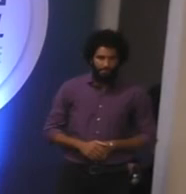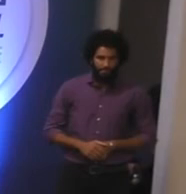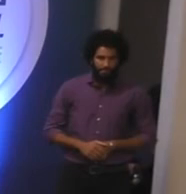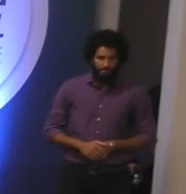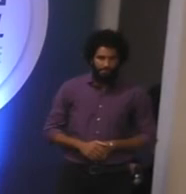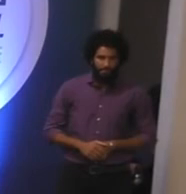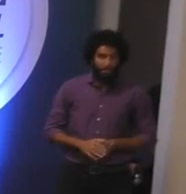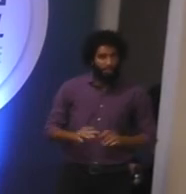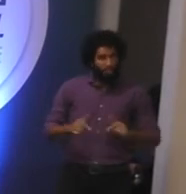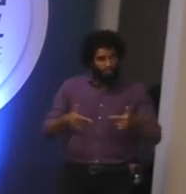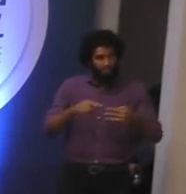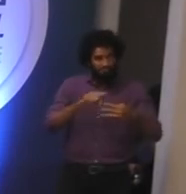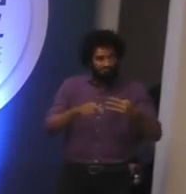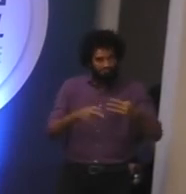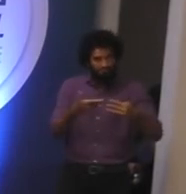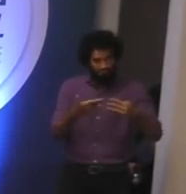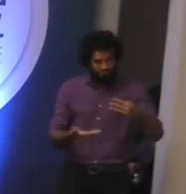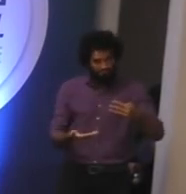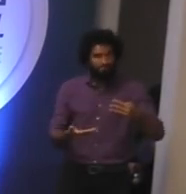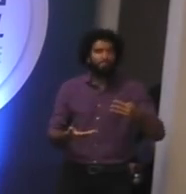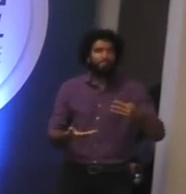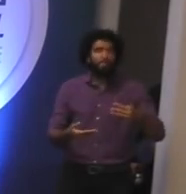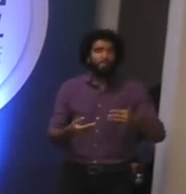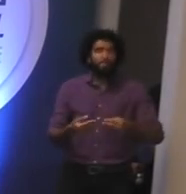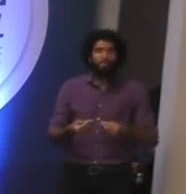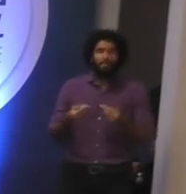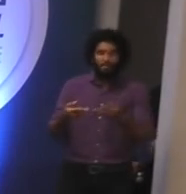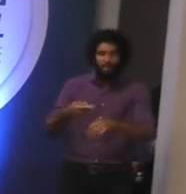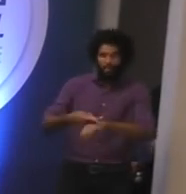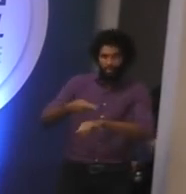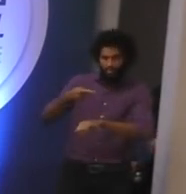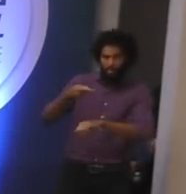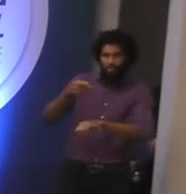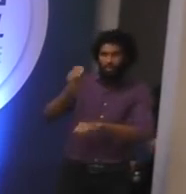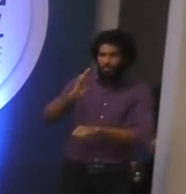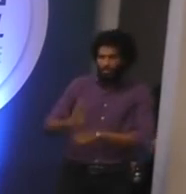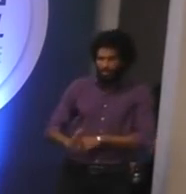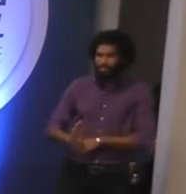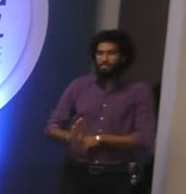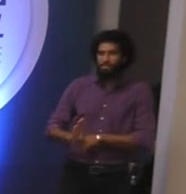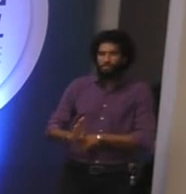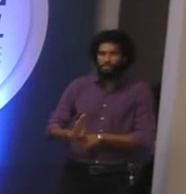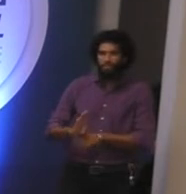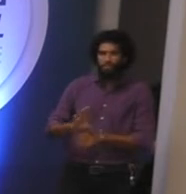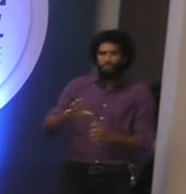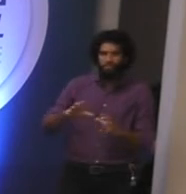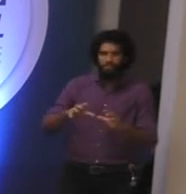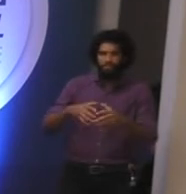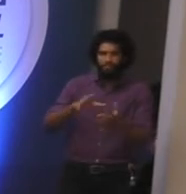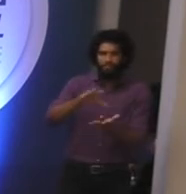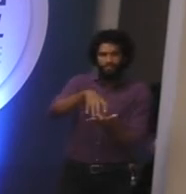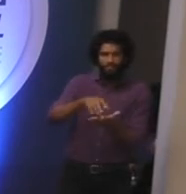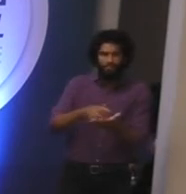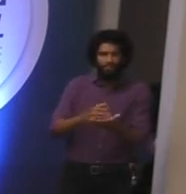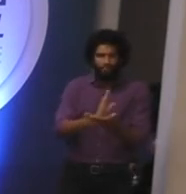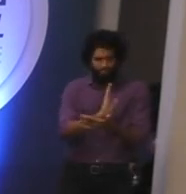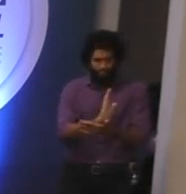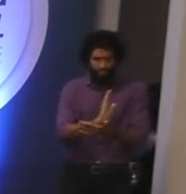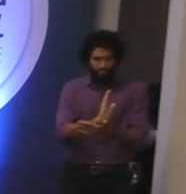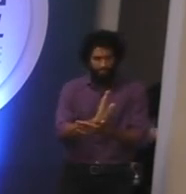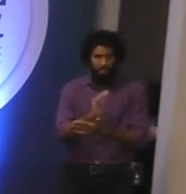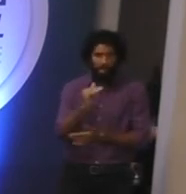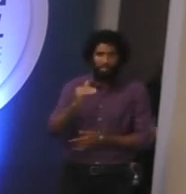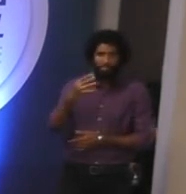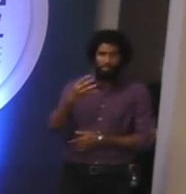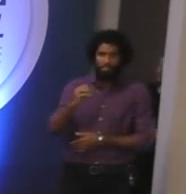Boa sorte às três. Para a entrega do Prêmio Anel de Qualidade Brasil Concessionárias, acima de 400 mil unidades consumidoras,